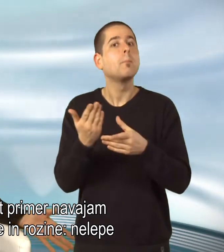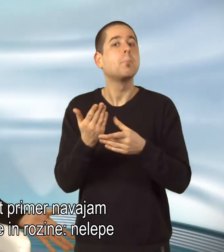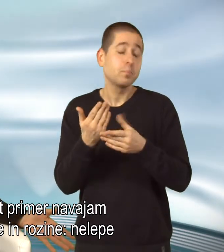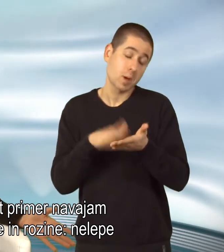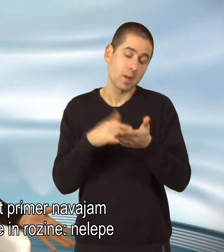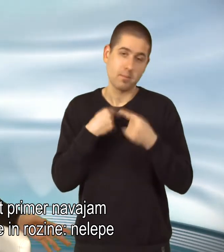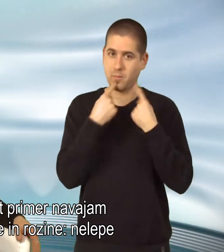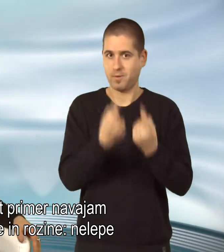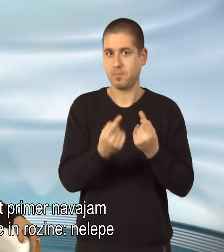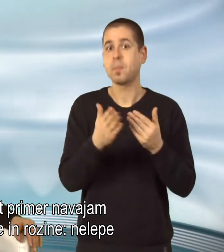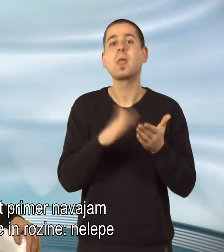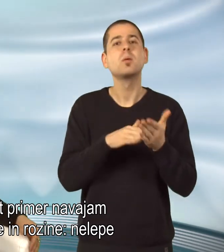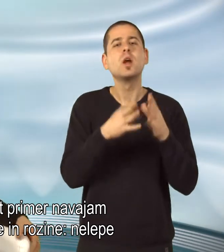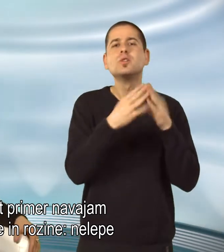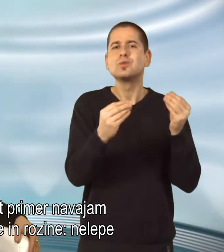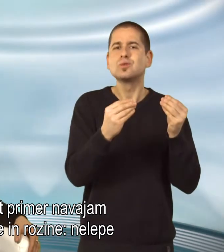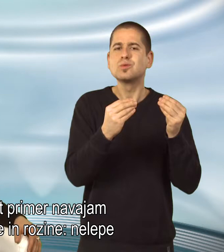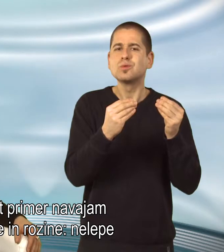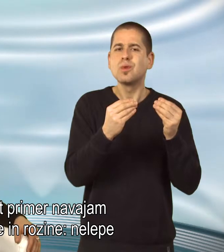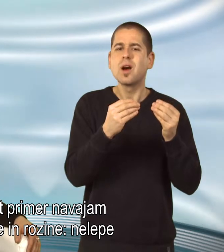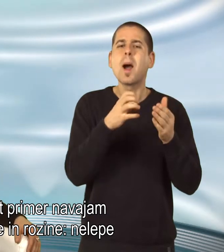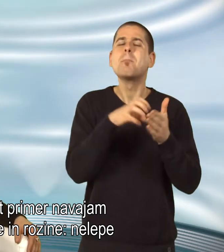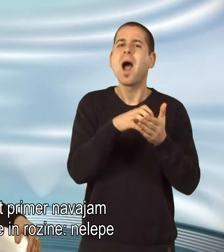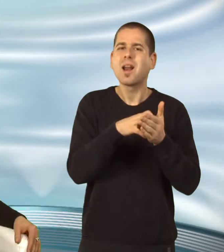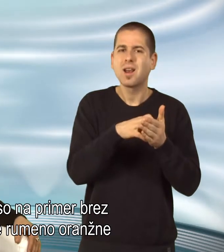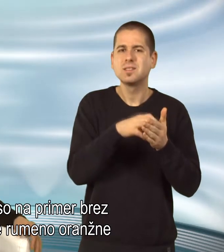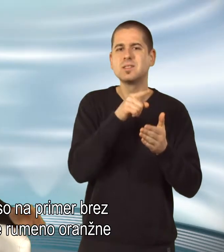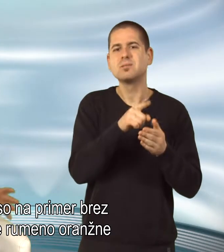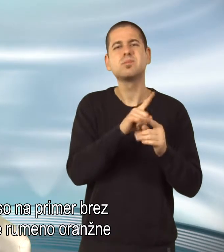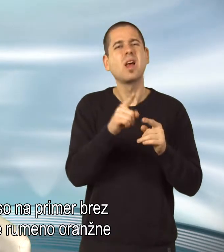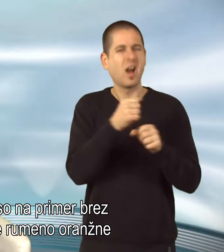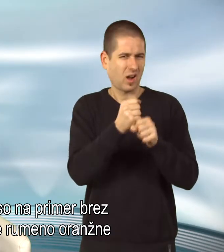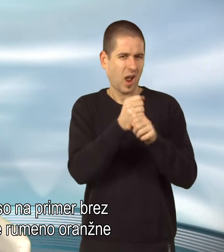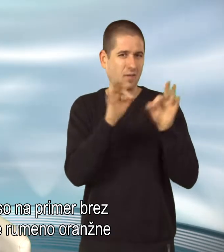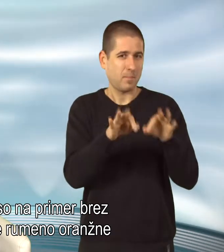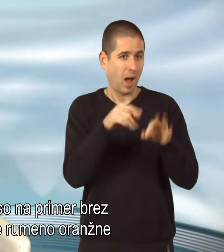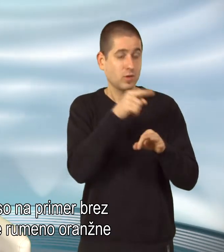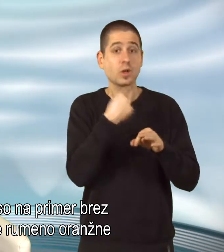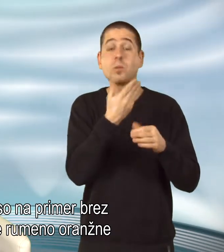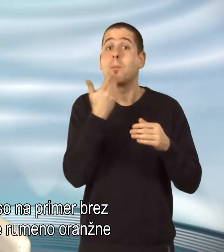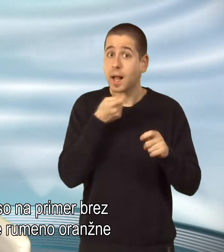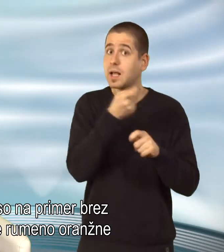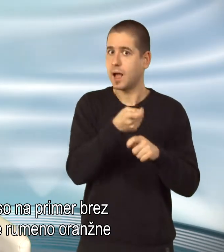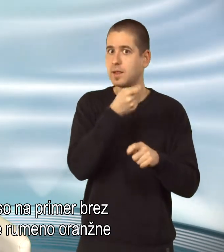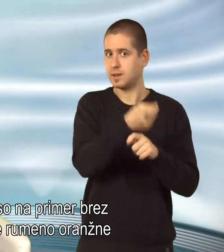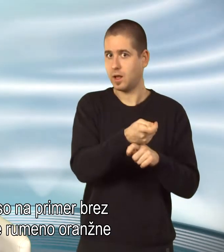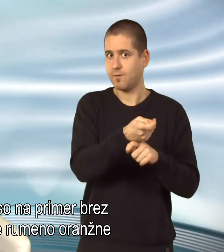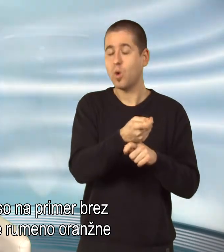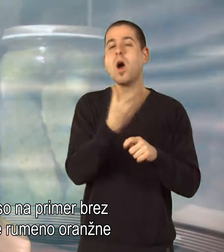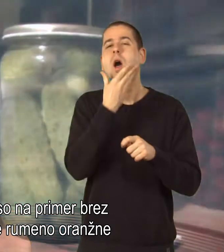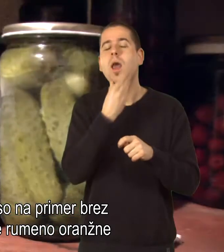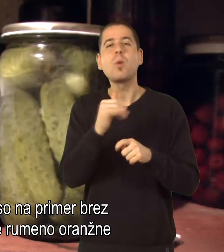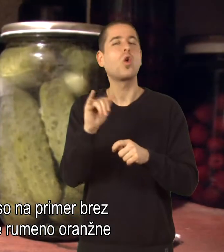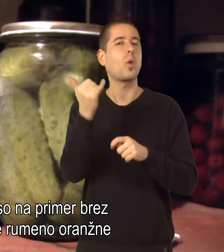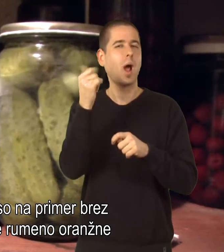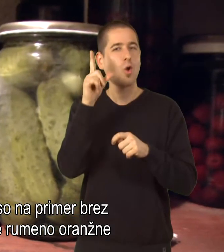primer navajam: suhe marelice in rodine nelepe rjave barve so na primer brez aditivov,